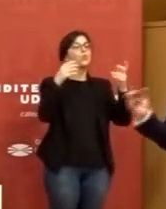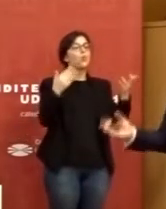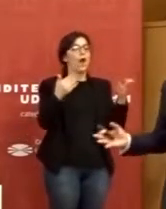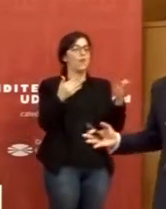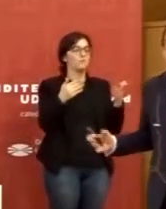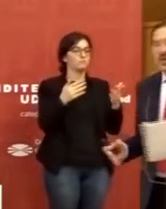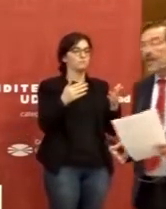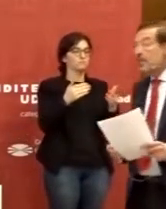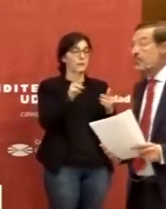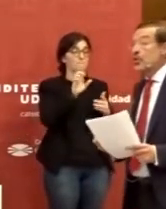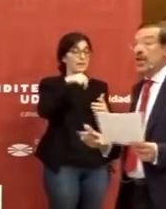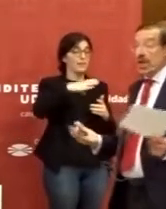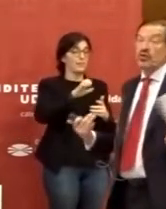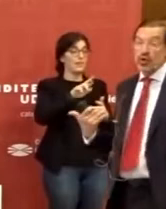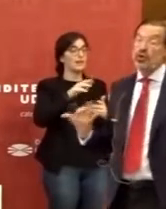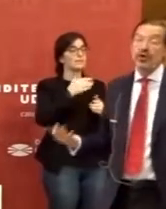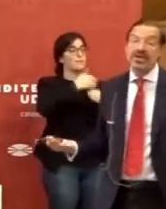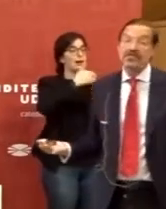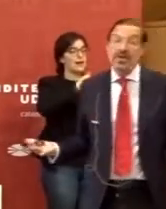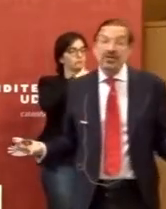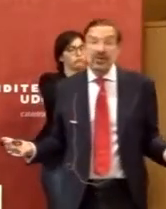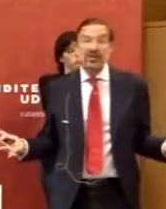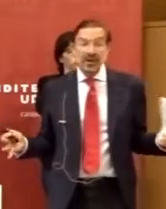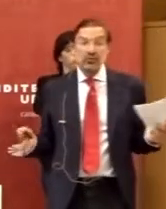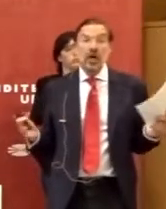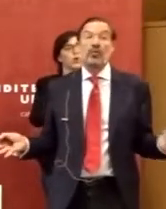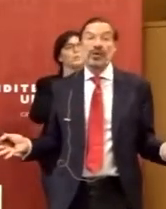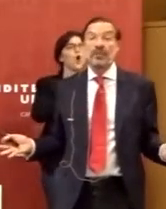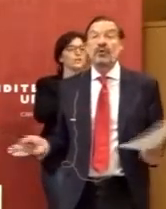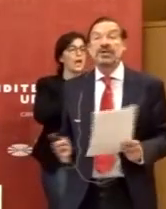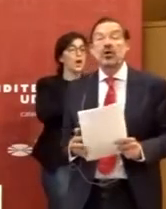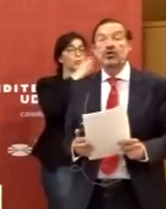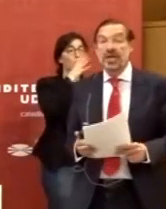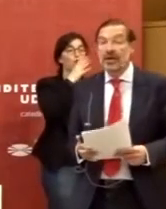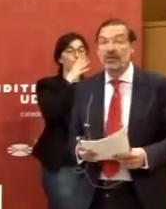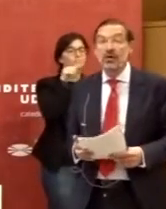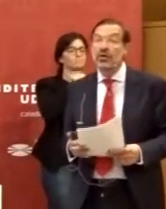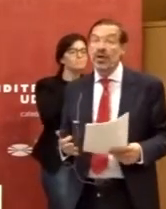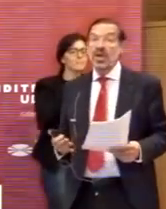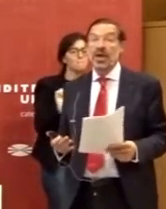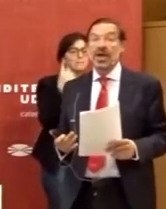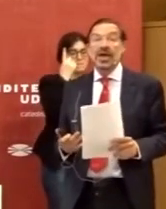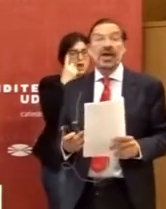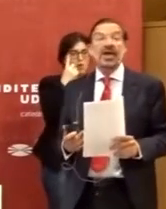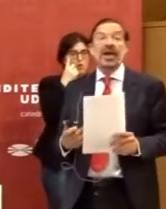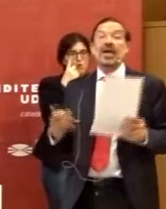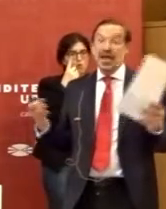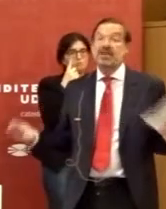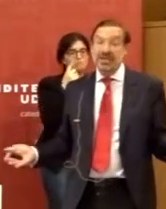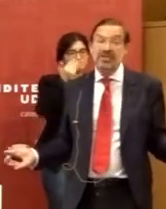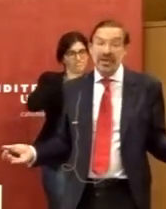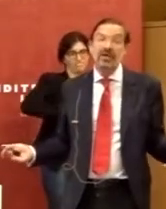Vencer las barreras porque yo creo que es evidente, y tenemos que comenzar por esa constatación,